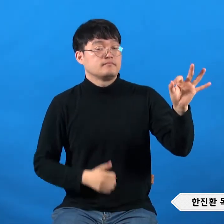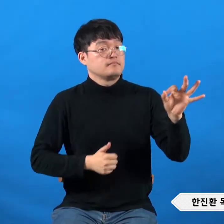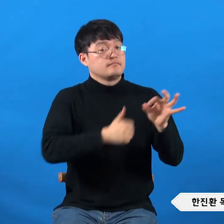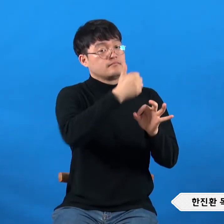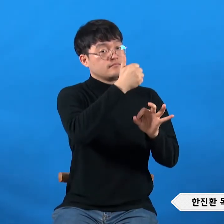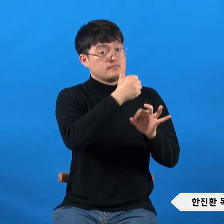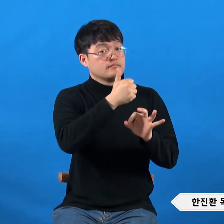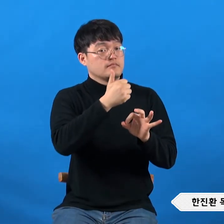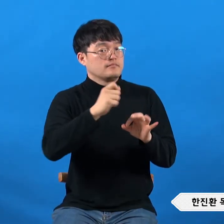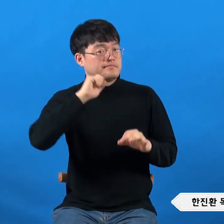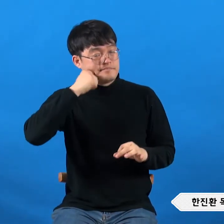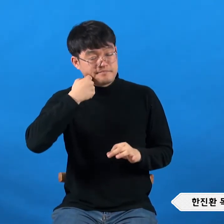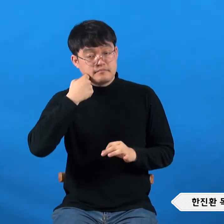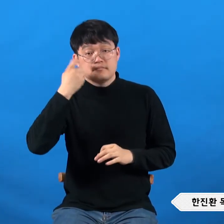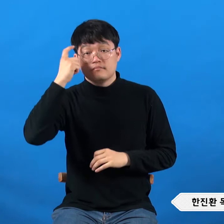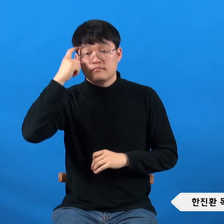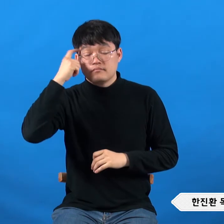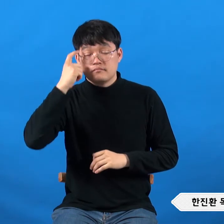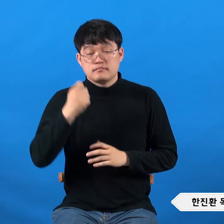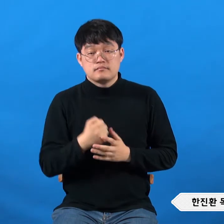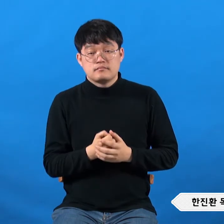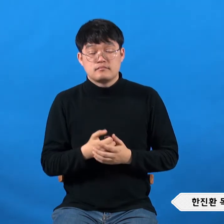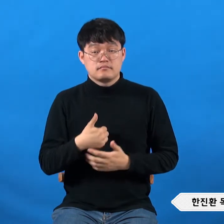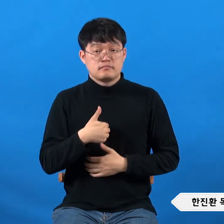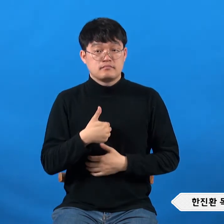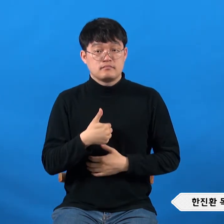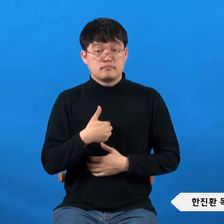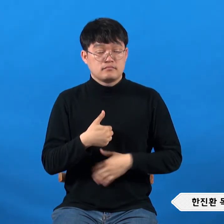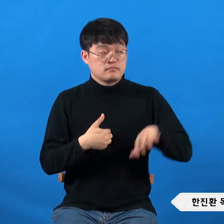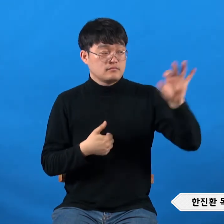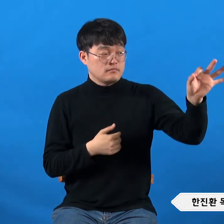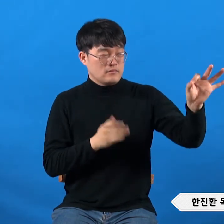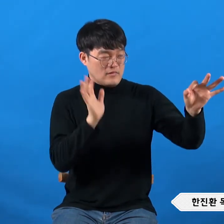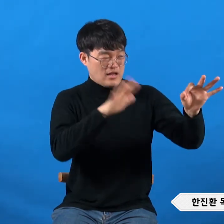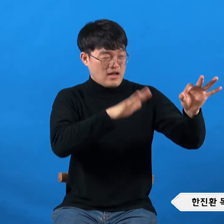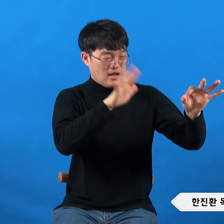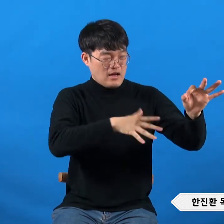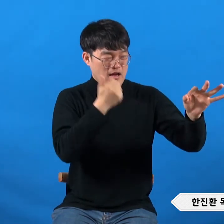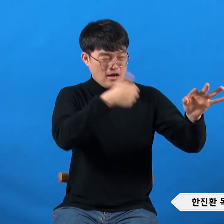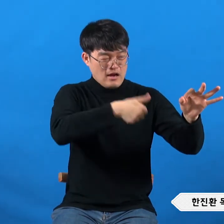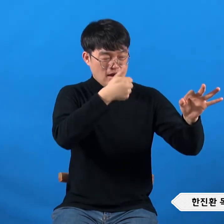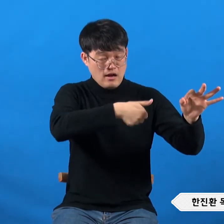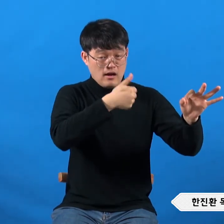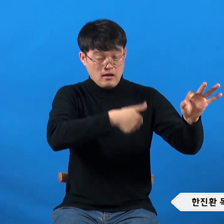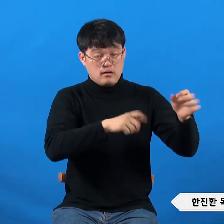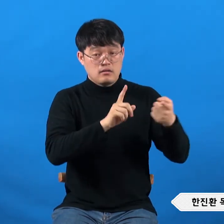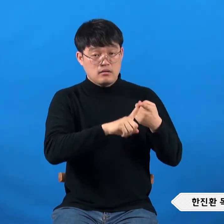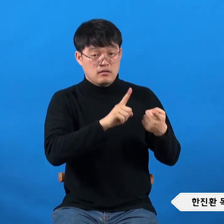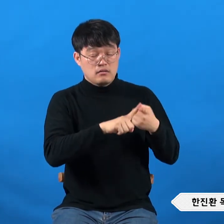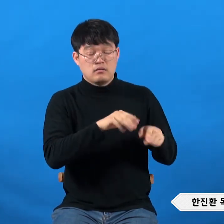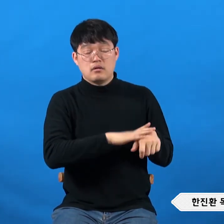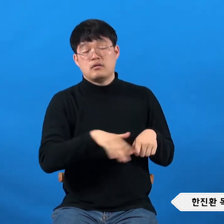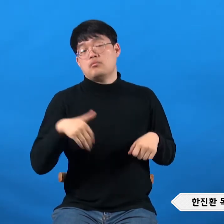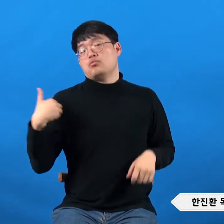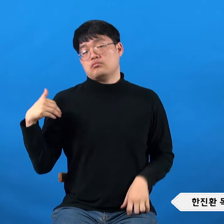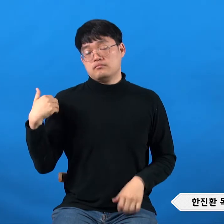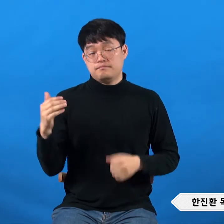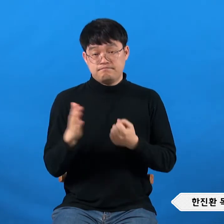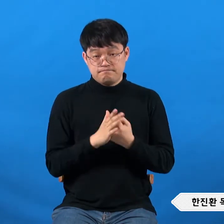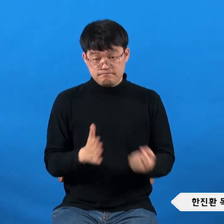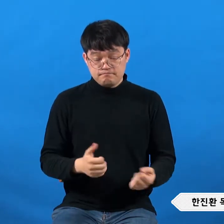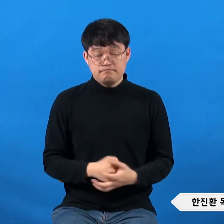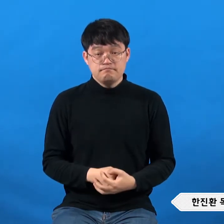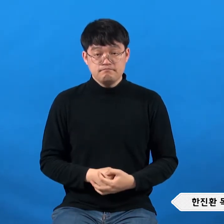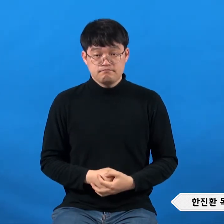만몬을 이기는 것이 어려운 이유가 내가 만몬을 숭배하고 있다는 것을 잘 알지 못하고 있기